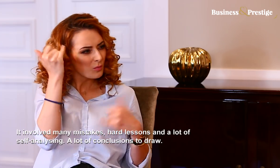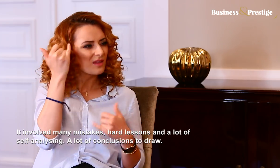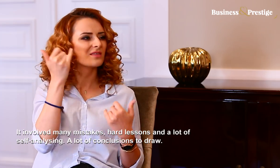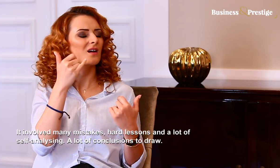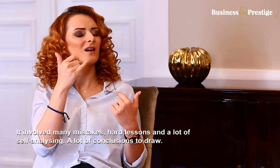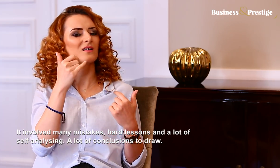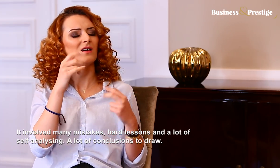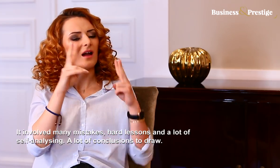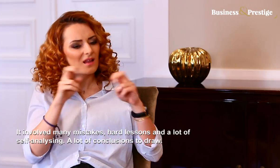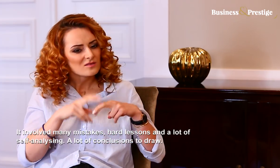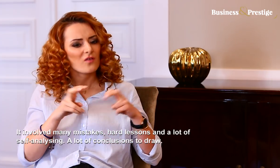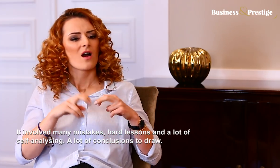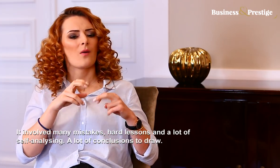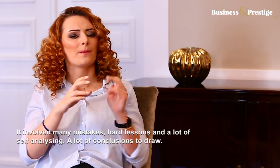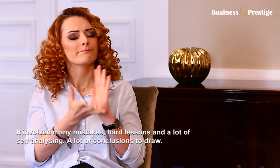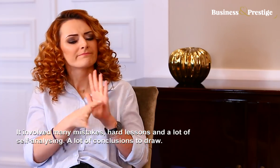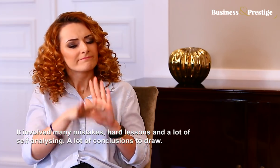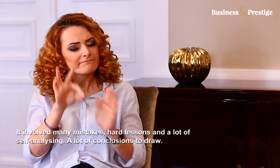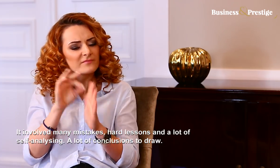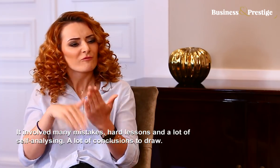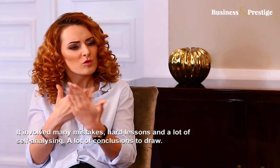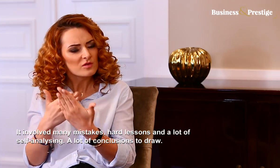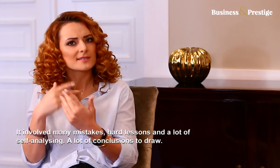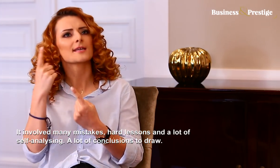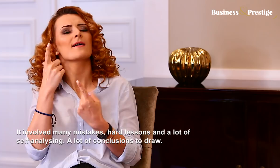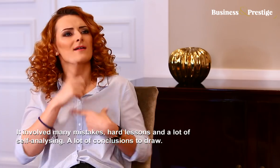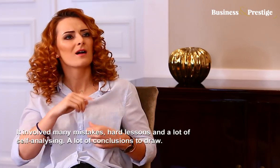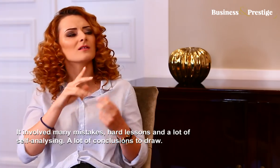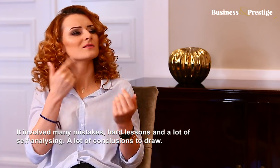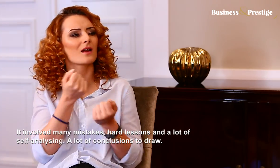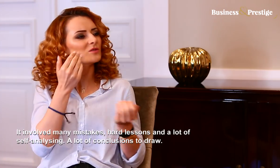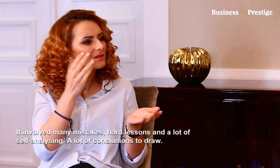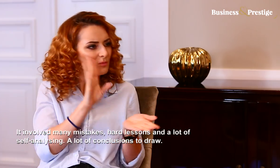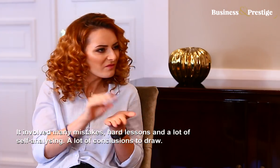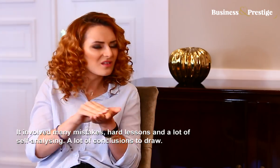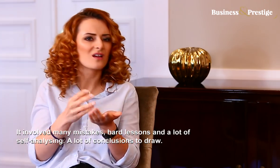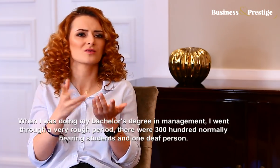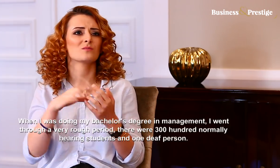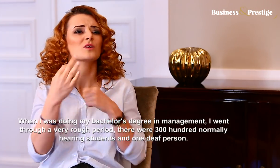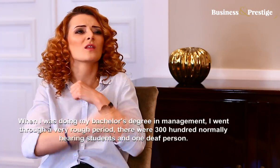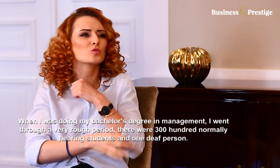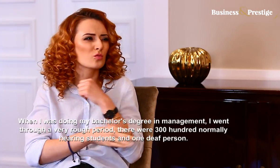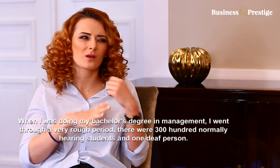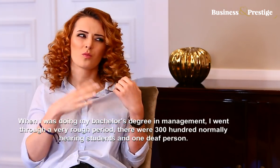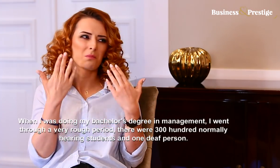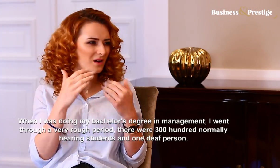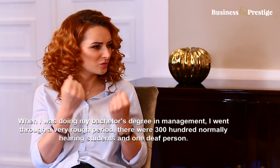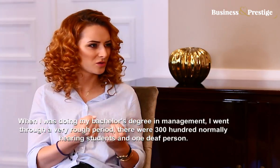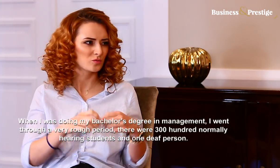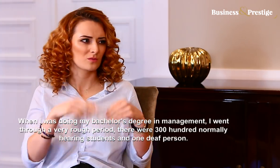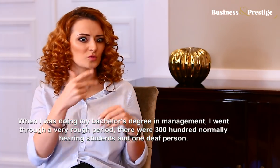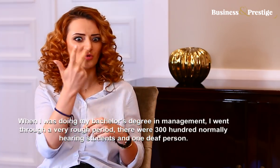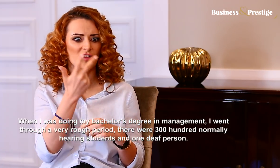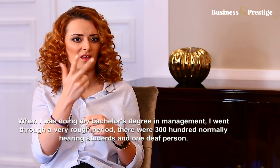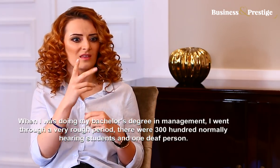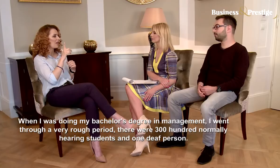cudownie, nie. To było wiele błędów, wiele nauczek, wiele analiz siebie, wniosków, wyciągania, niepowtarzania pewnych błędów.